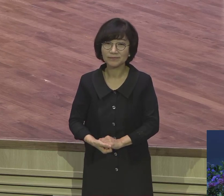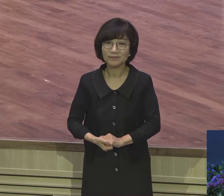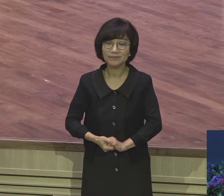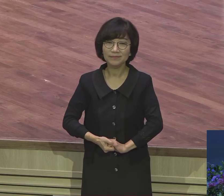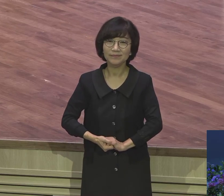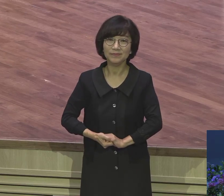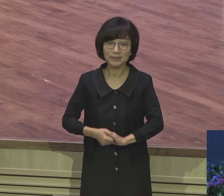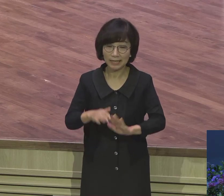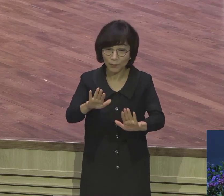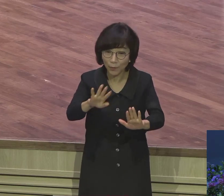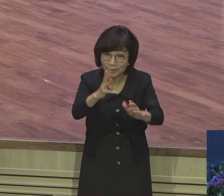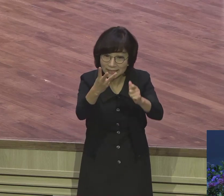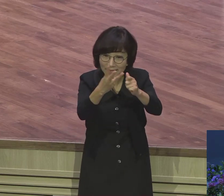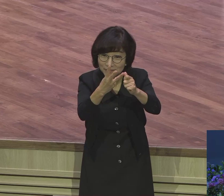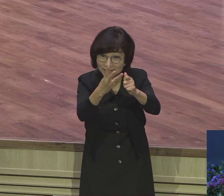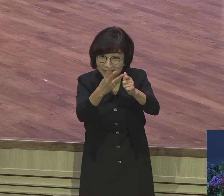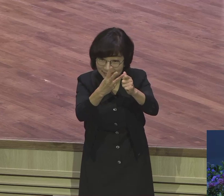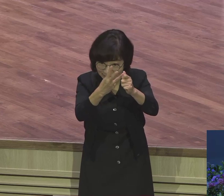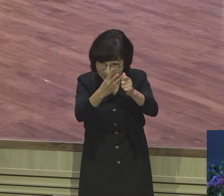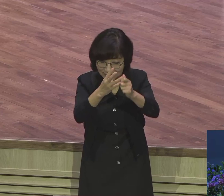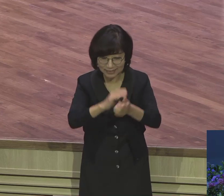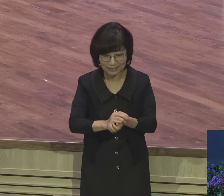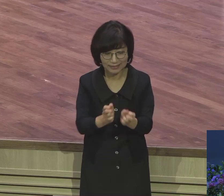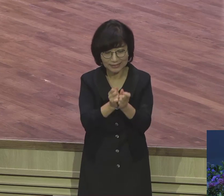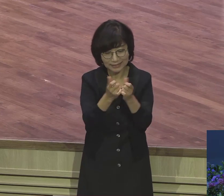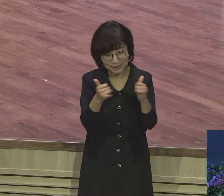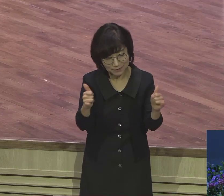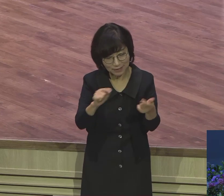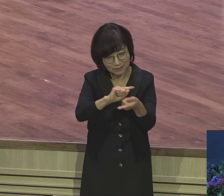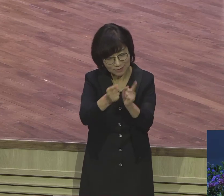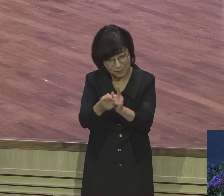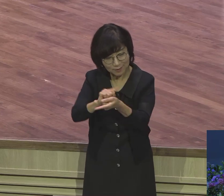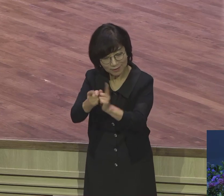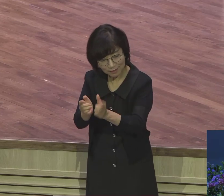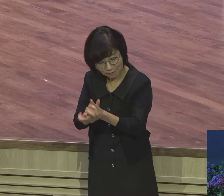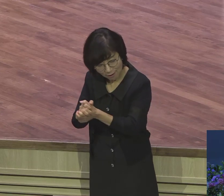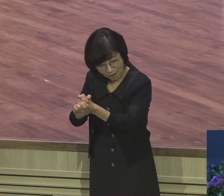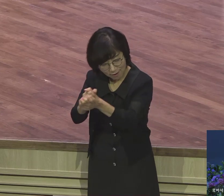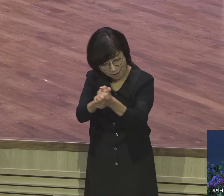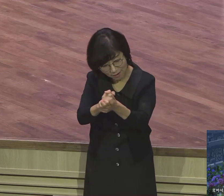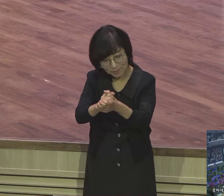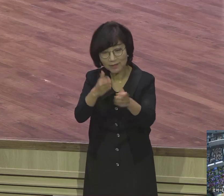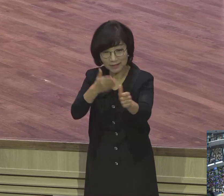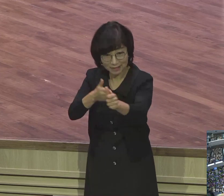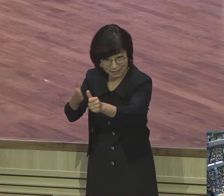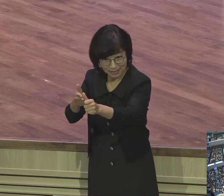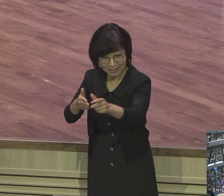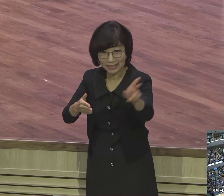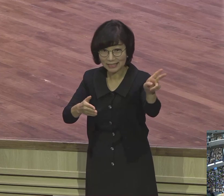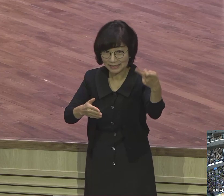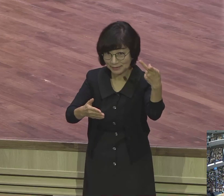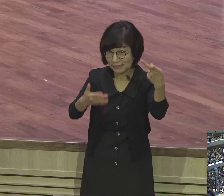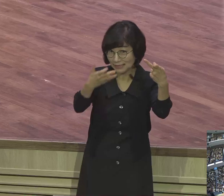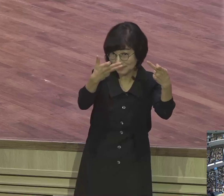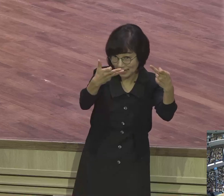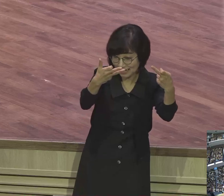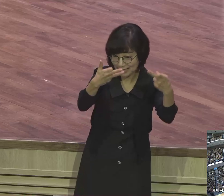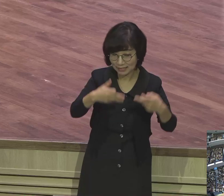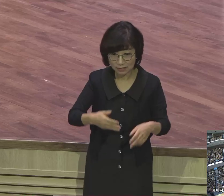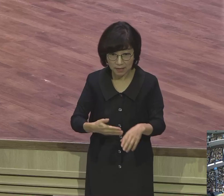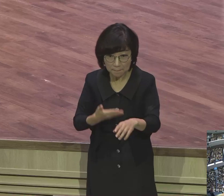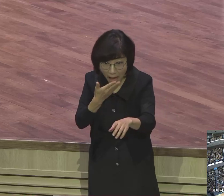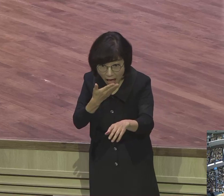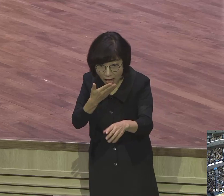세 번째로 모든 사람들과 더불어 화목하라 18절입니다. 할 수 있거든 너희로서는 모든